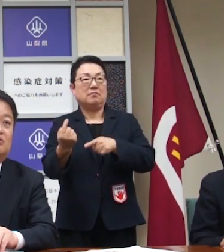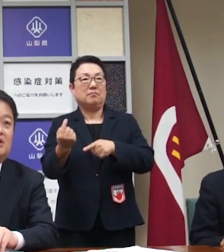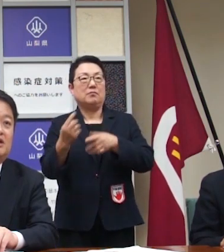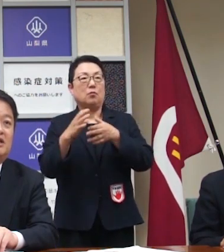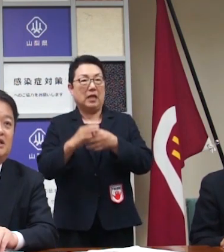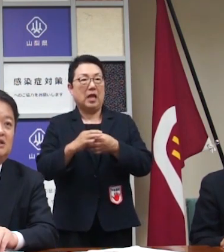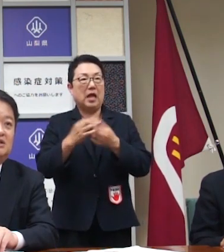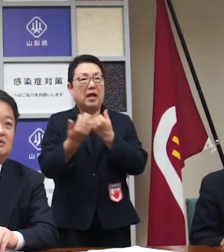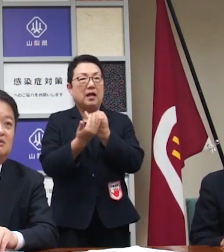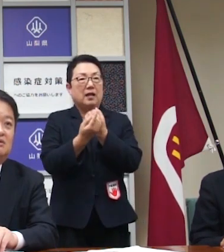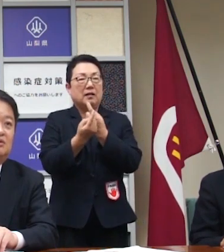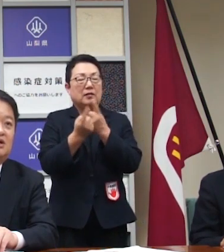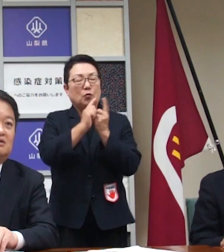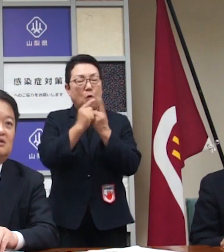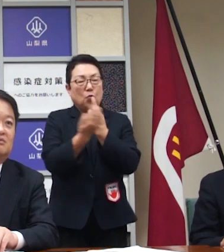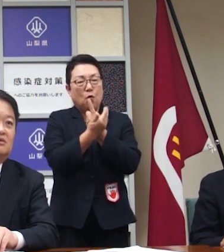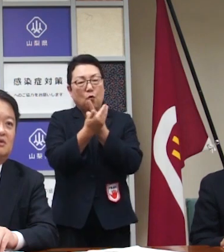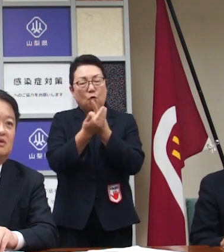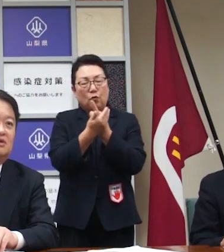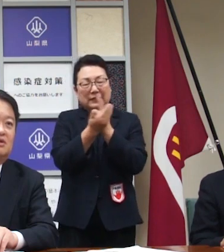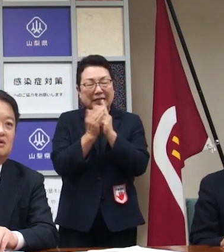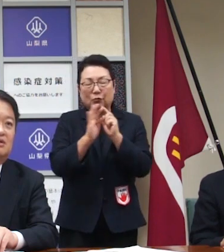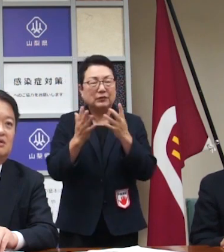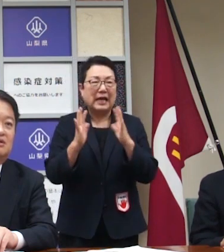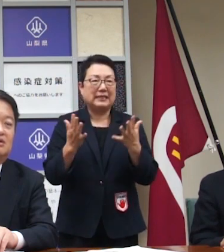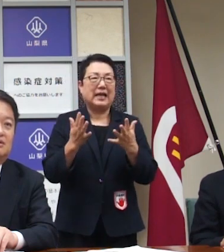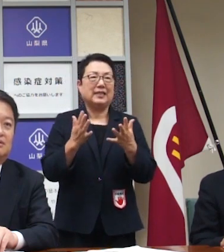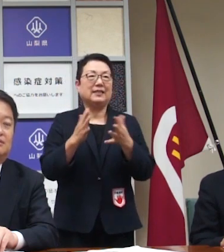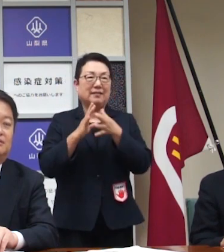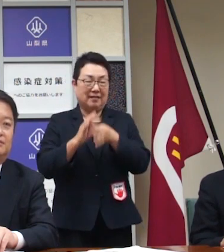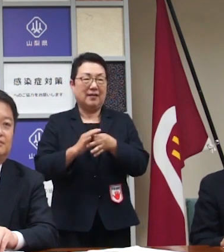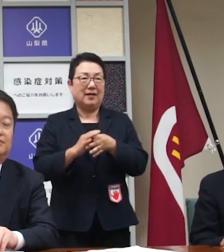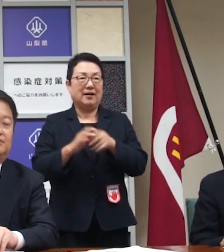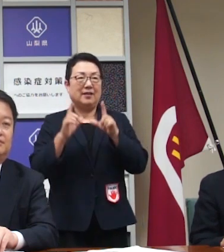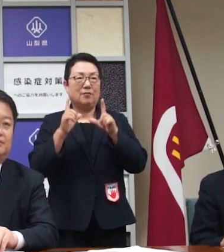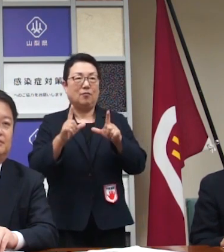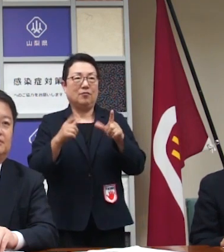濃厚接触でいないということが可能になります。